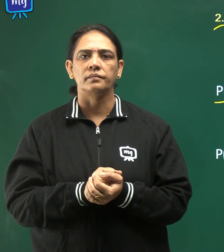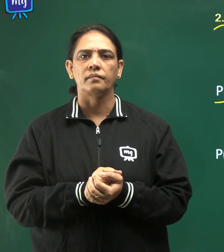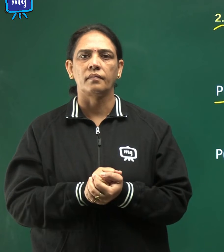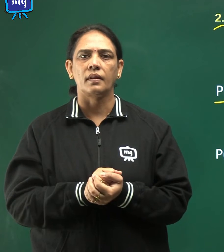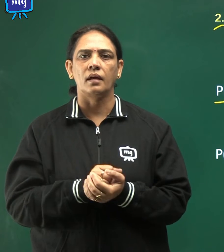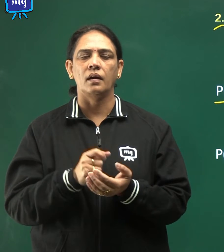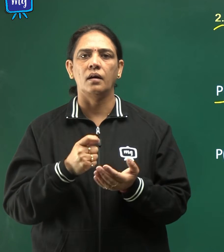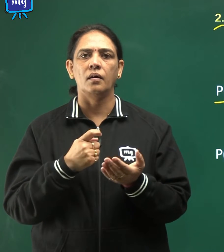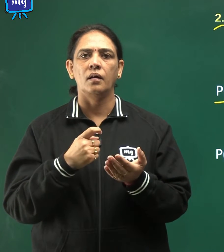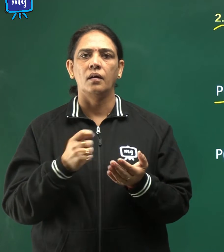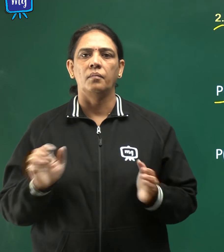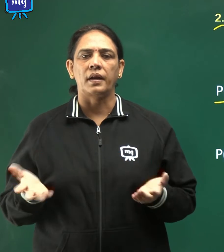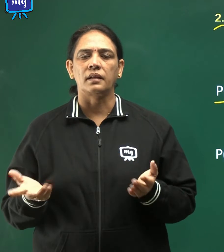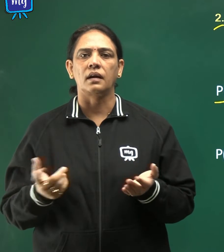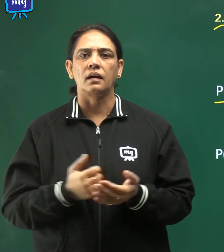प्रायिकता का